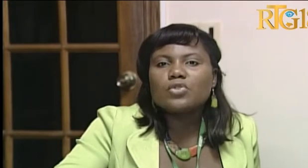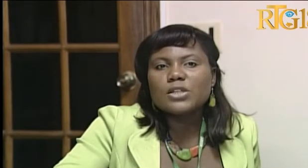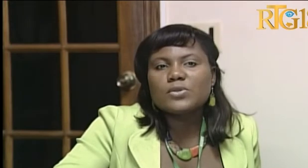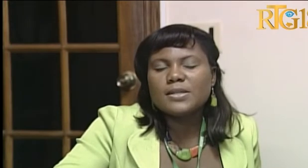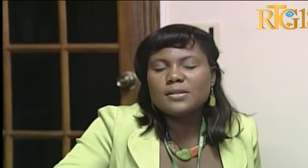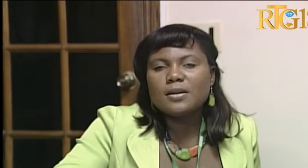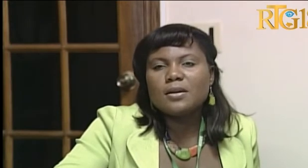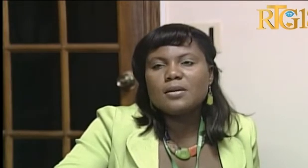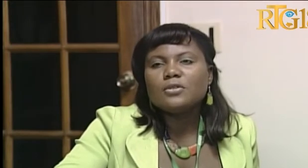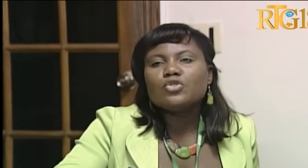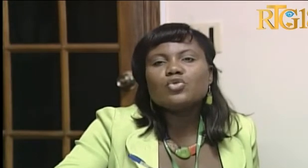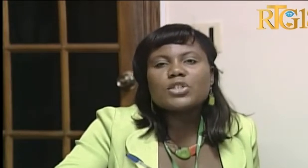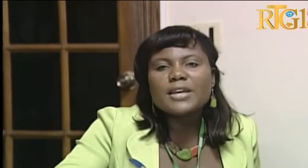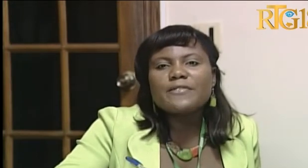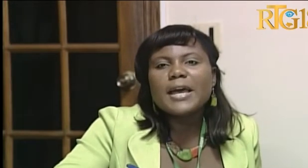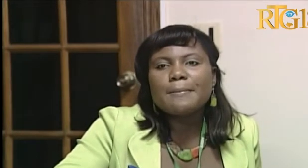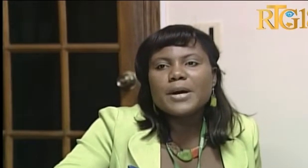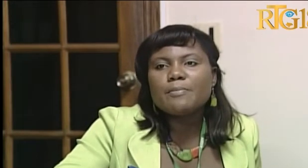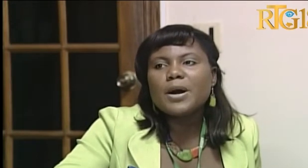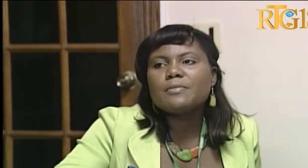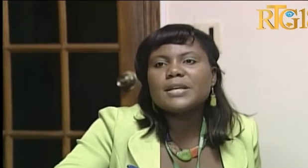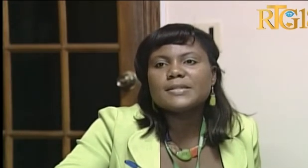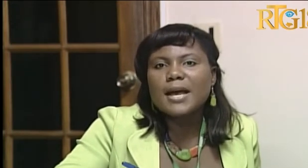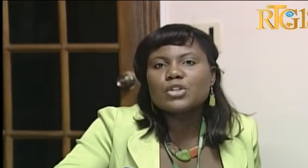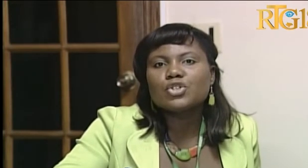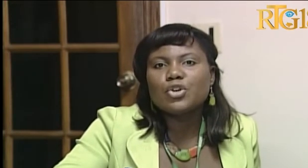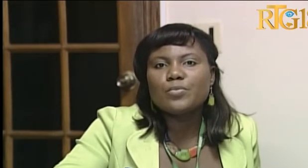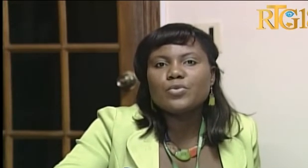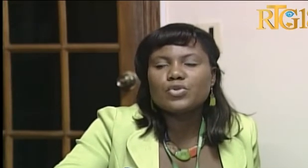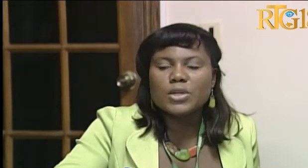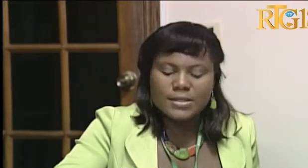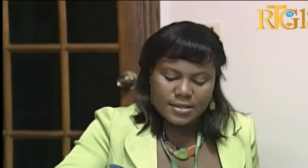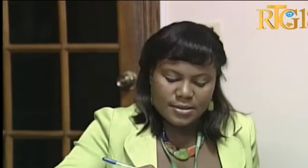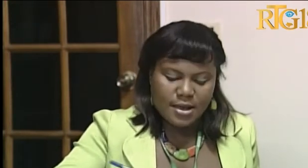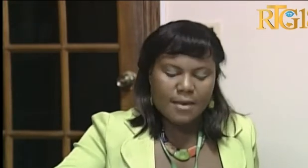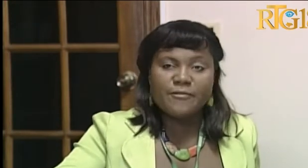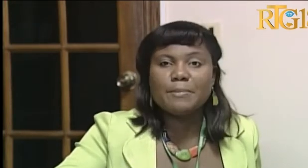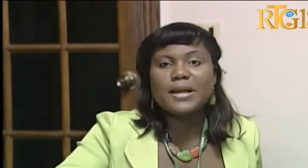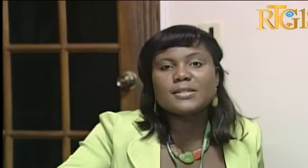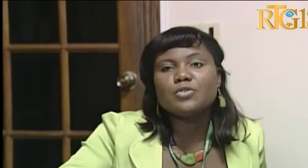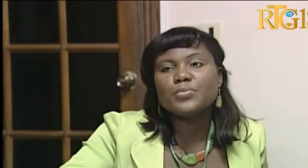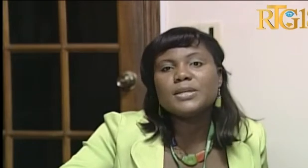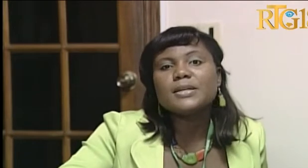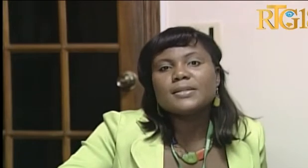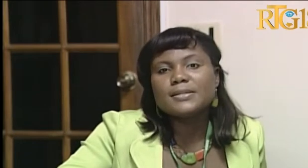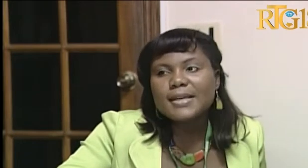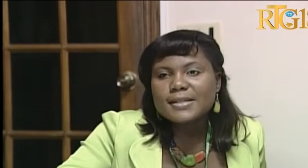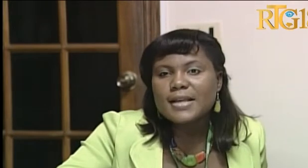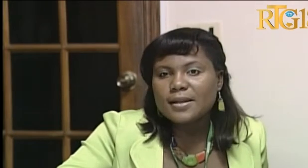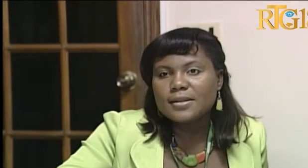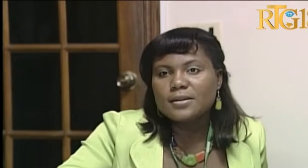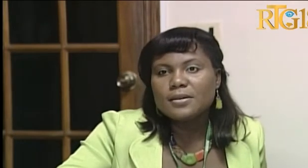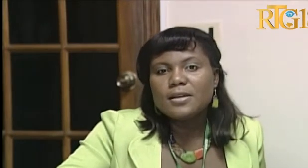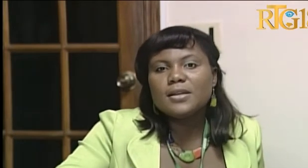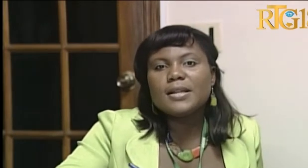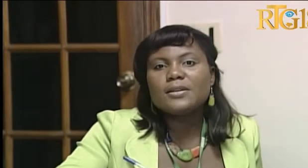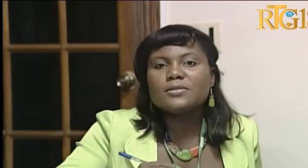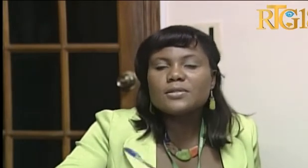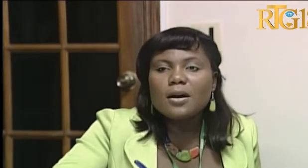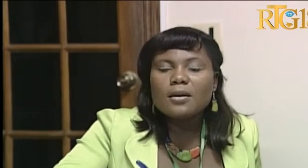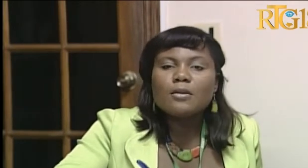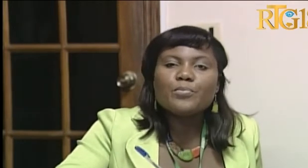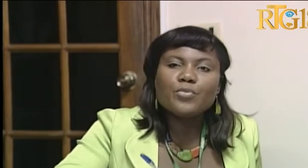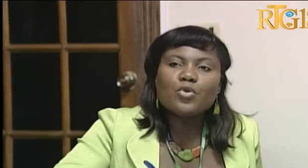que soit couche dans société hein, toucher vraiment par message que bureau secrétaire d'État fait passer depuis des années. Il